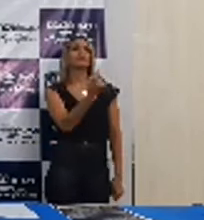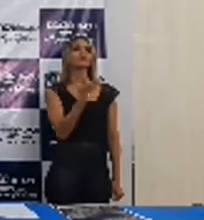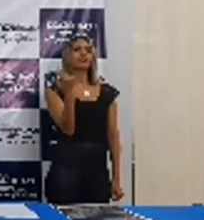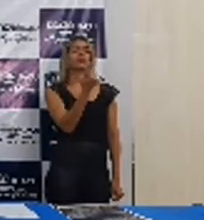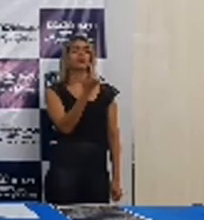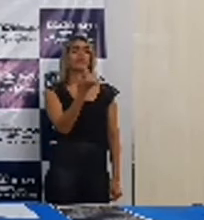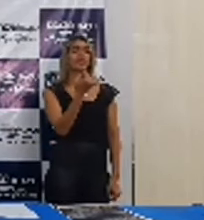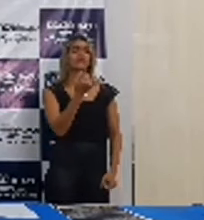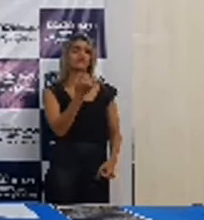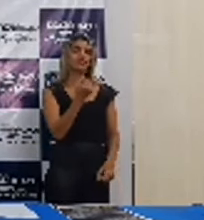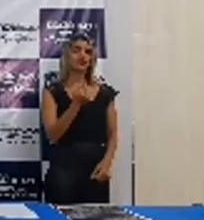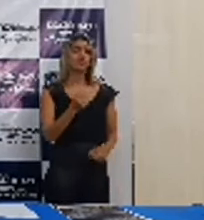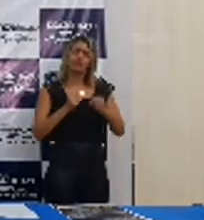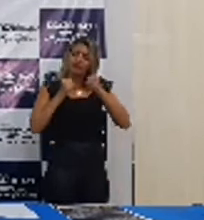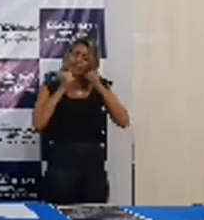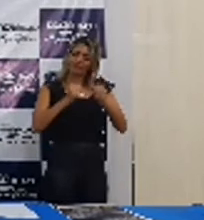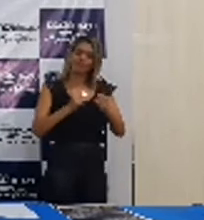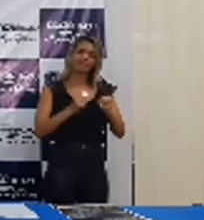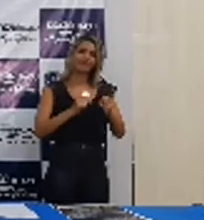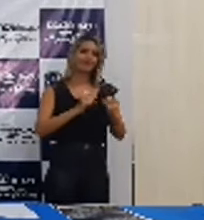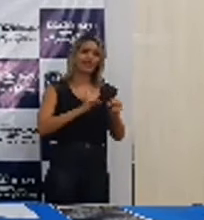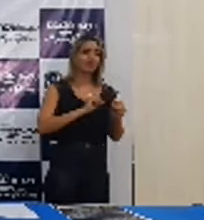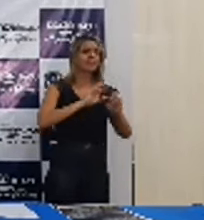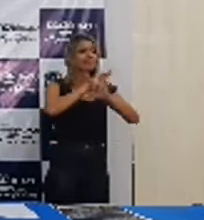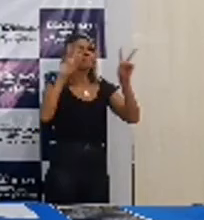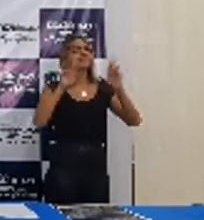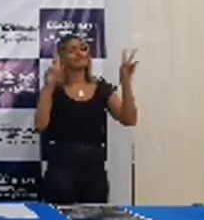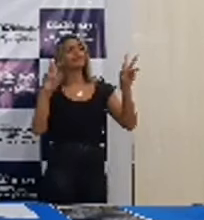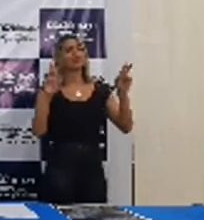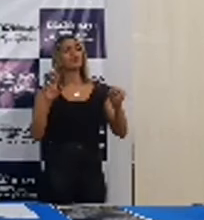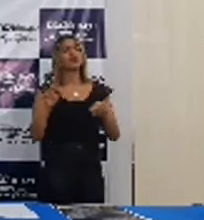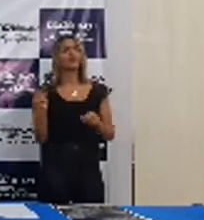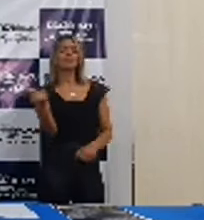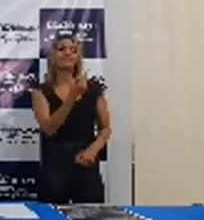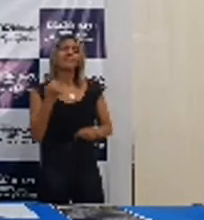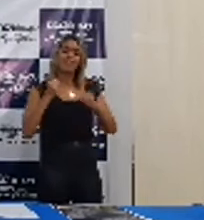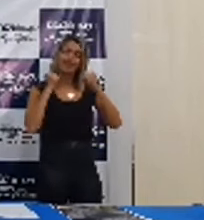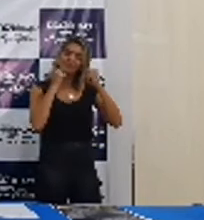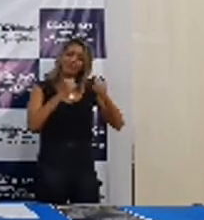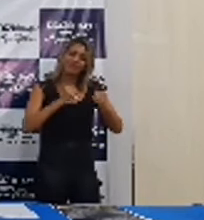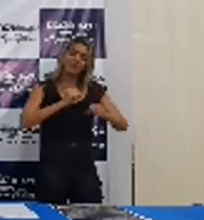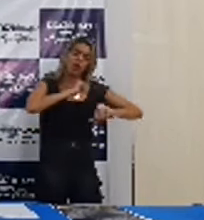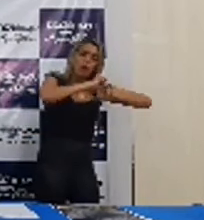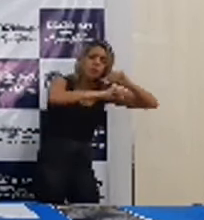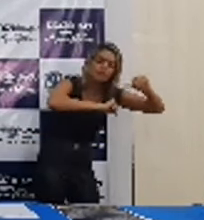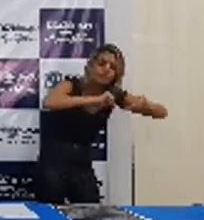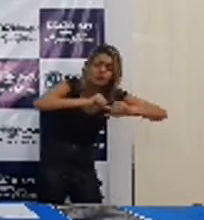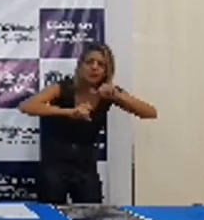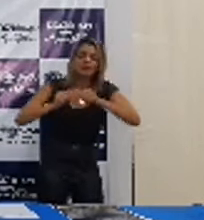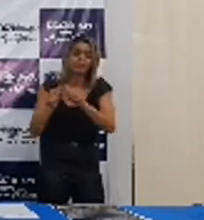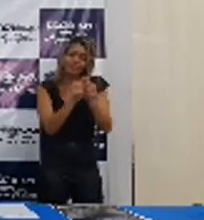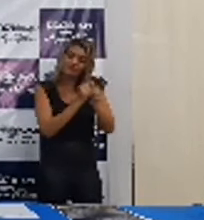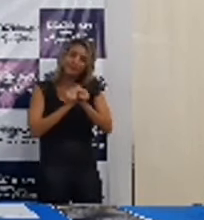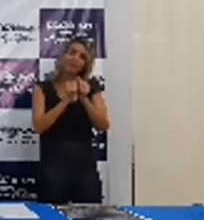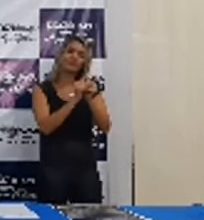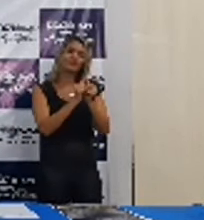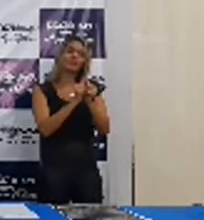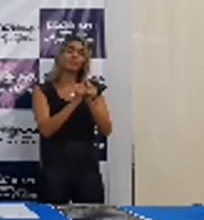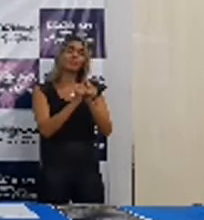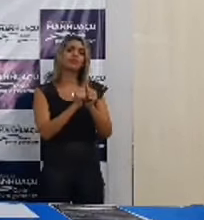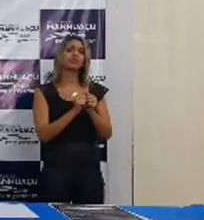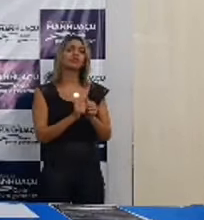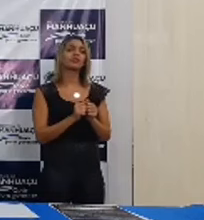já provamos que nós podemos ser diferente. Eu acho que agora o que precisa é todos nós juntos parar de, às